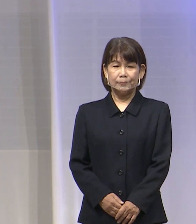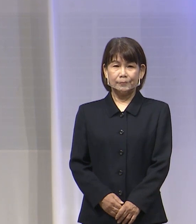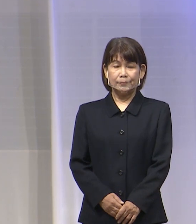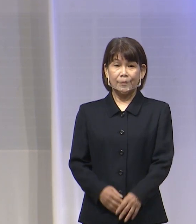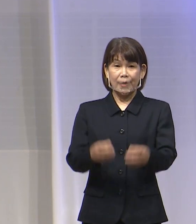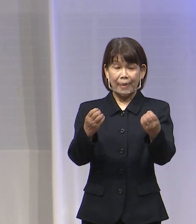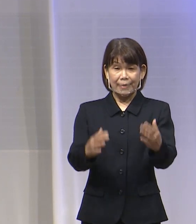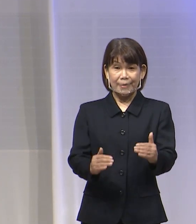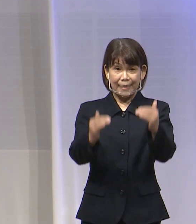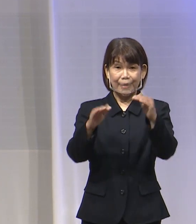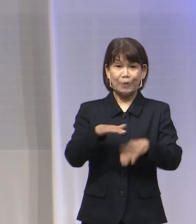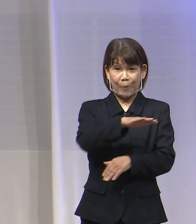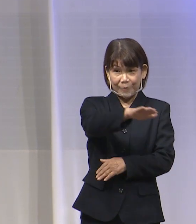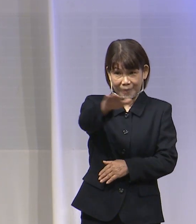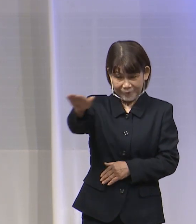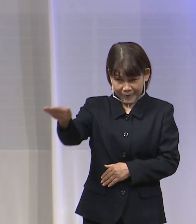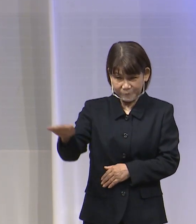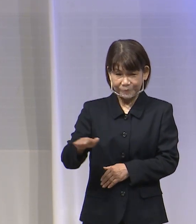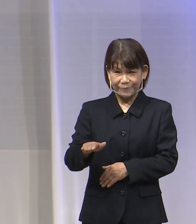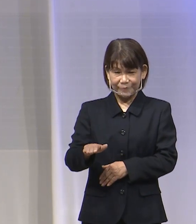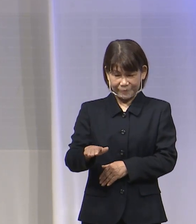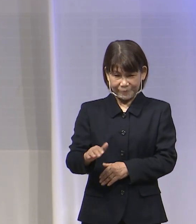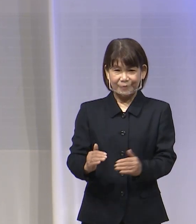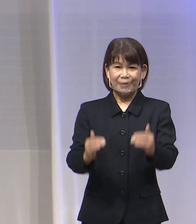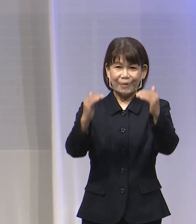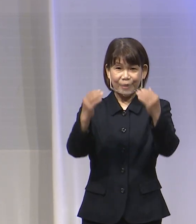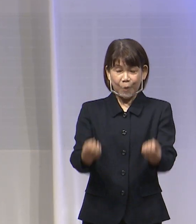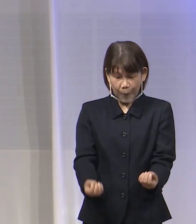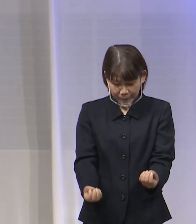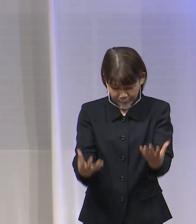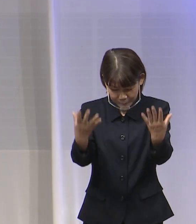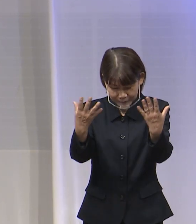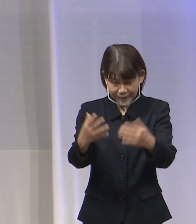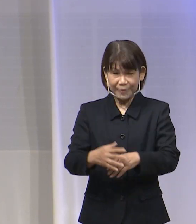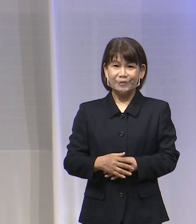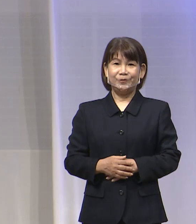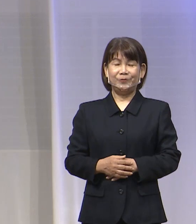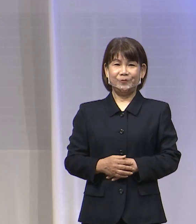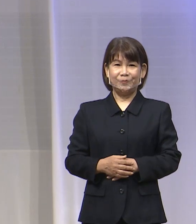新成人の皆さんご成人めでとうございます